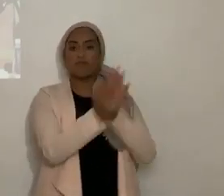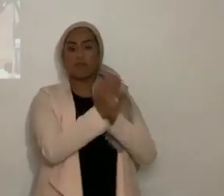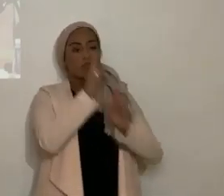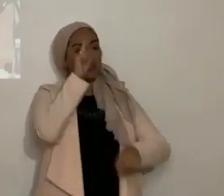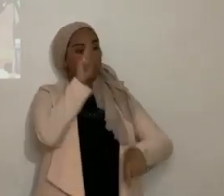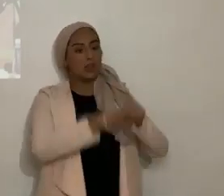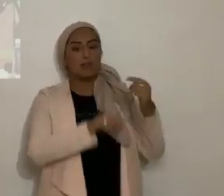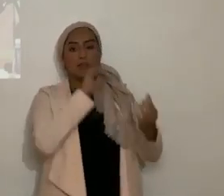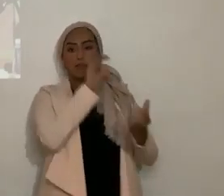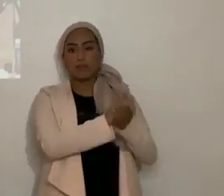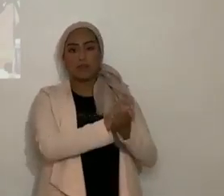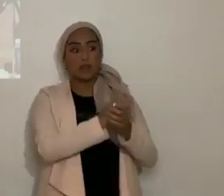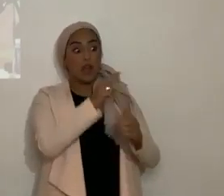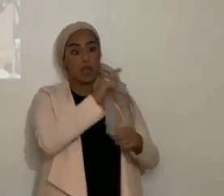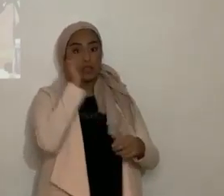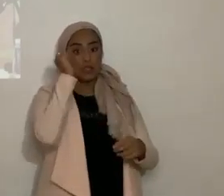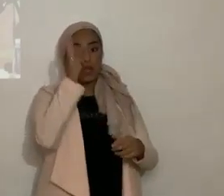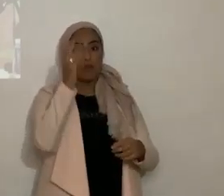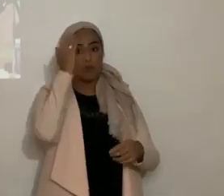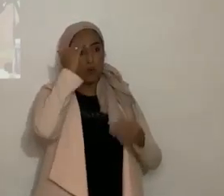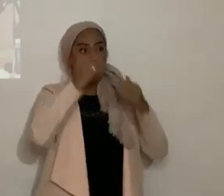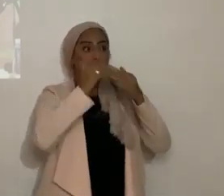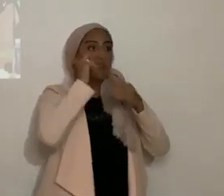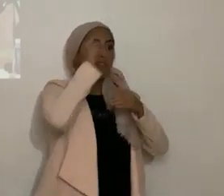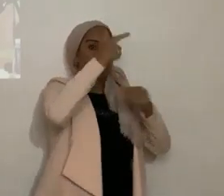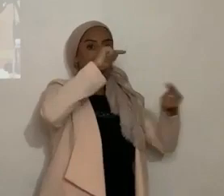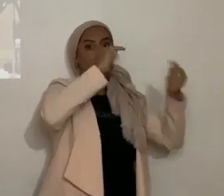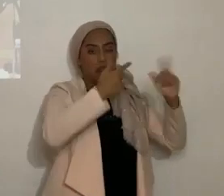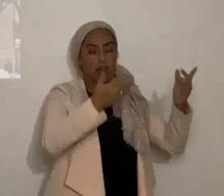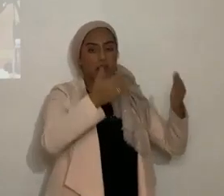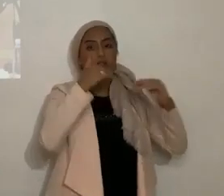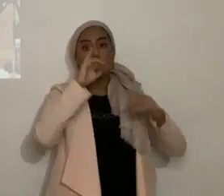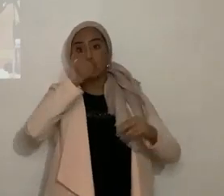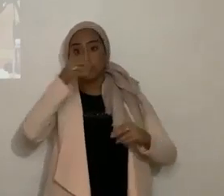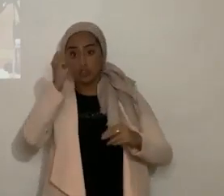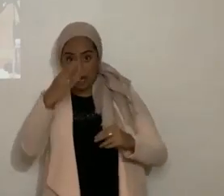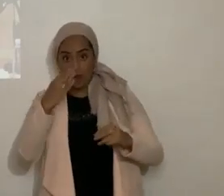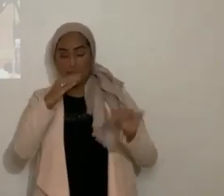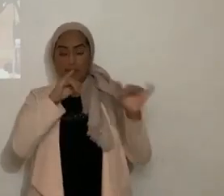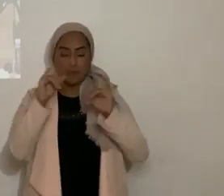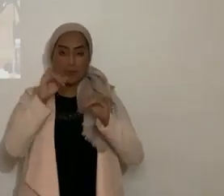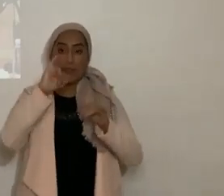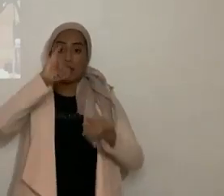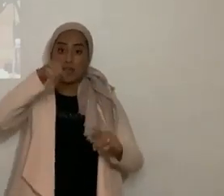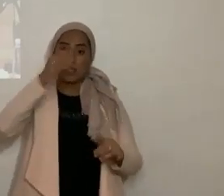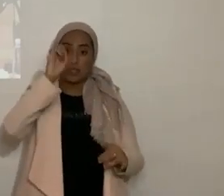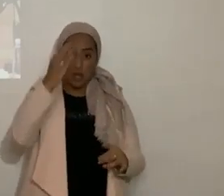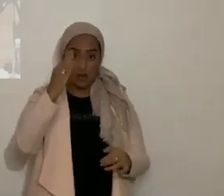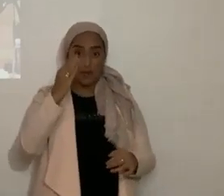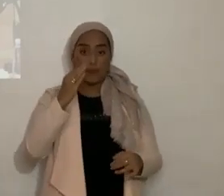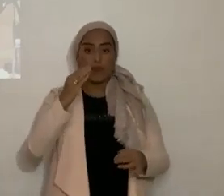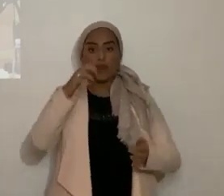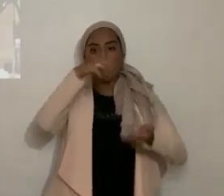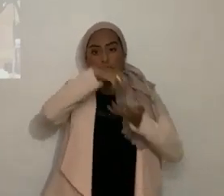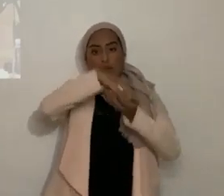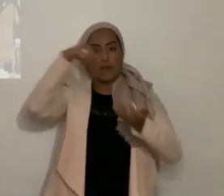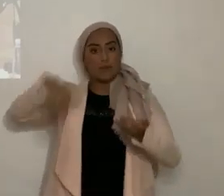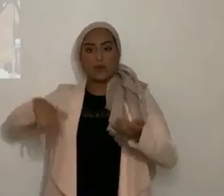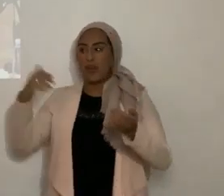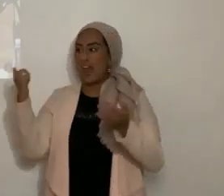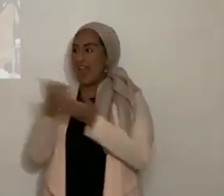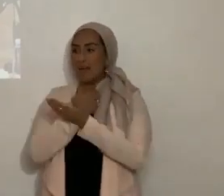se casara para que no sufriera. A Job, aquí es donde vamos a entrar algo importante, a Job le fue quitado